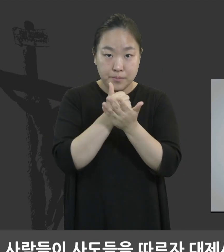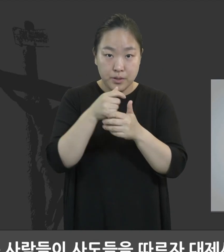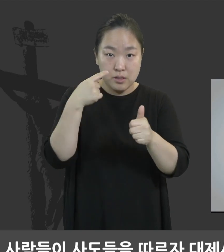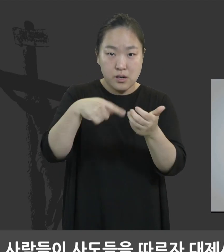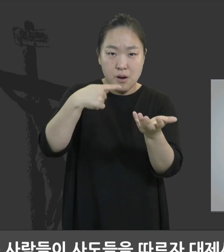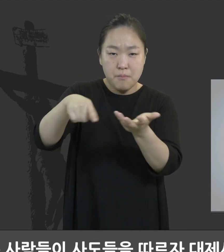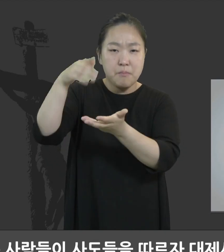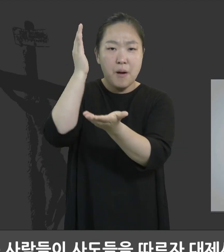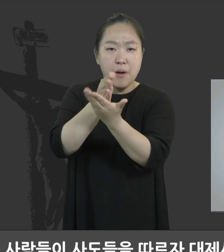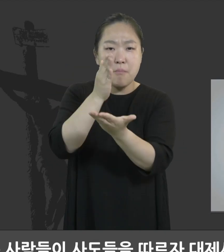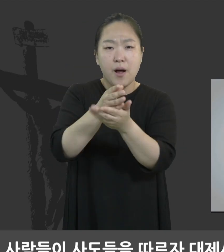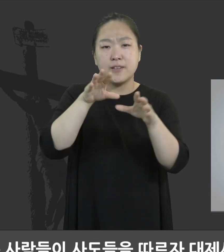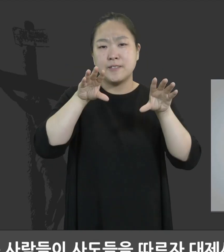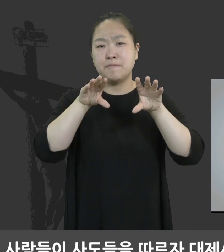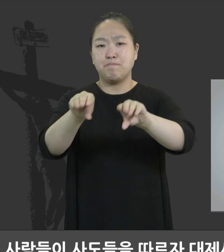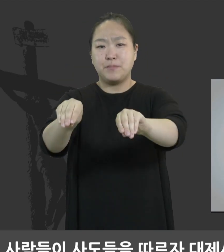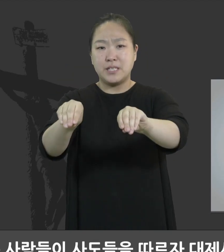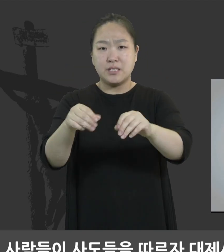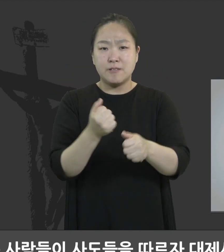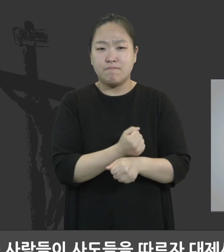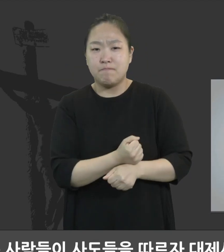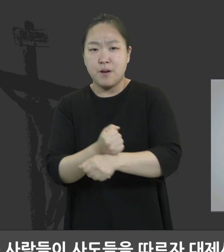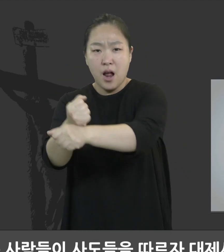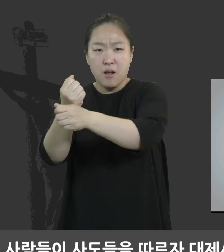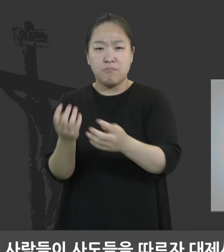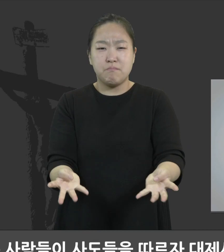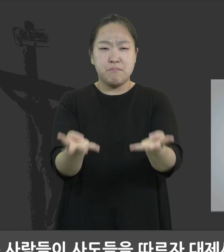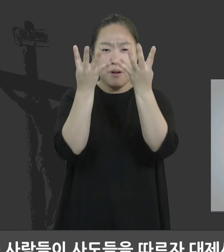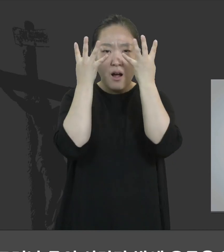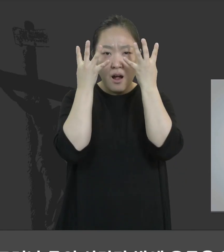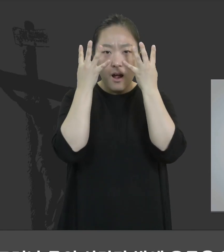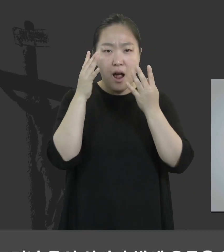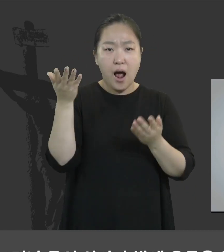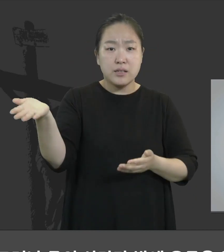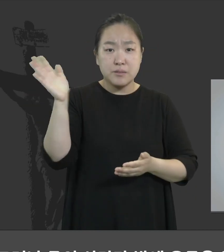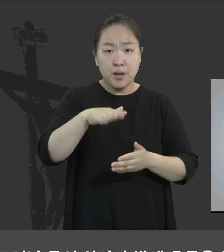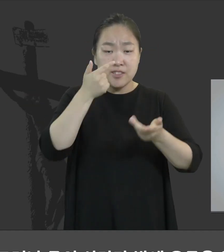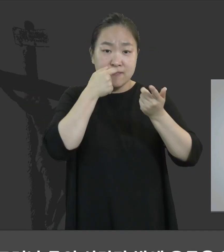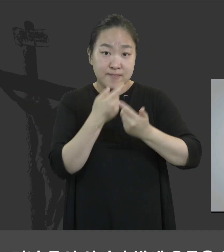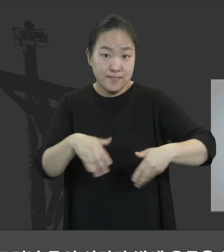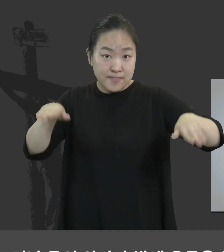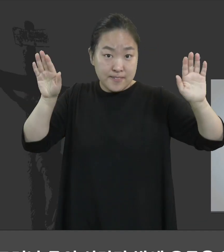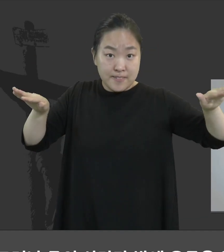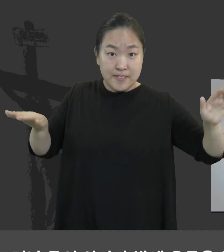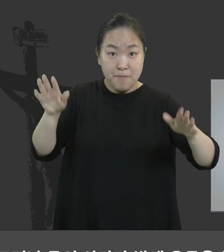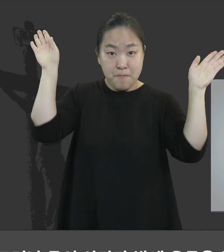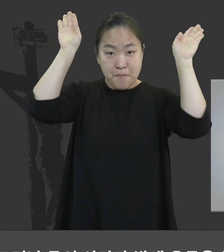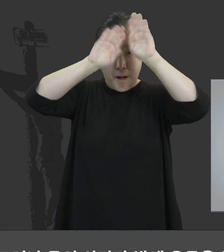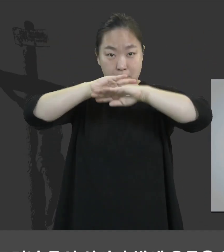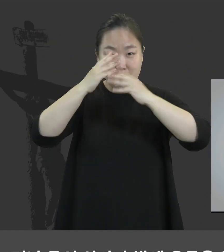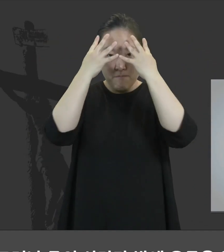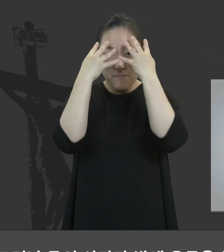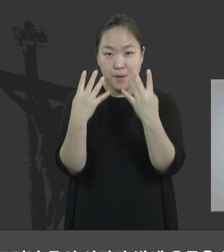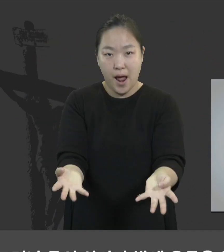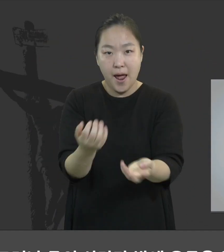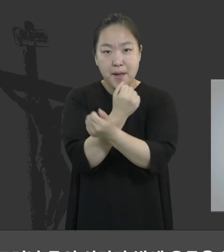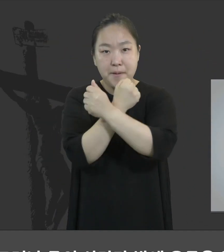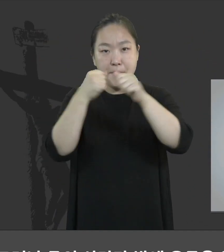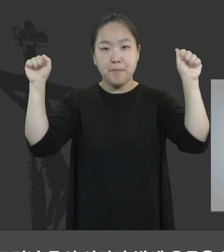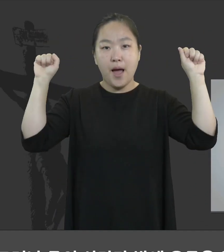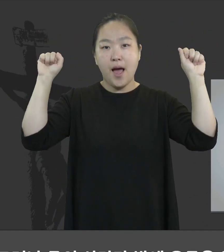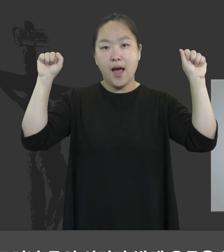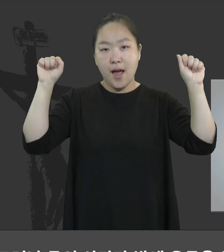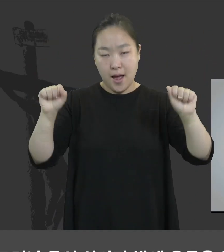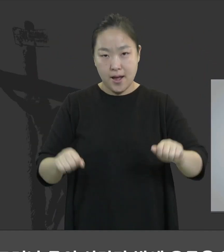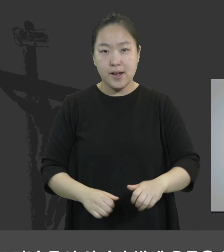것을 금하며 그들을 잡아다가 옥에 가둡니다. 그러나 주의 사자가 밤에 옥문을 열고